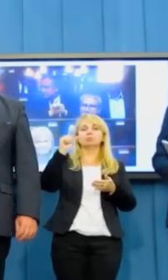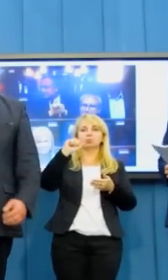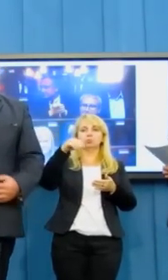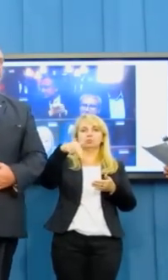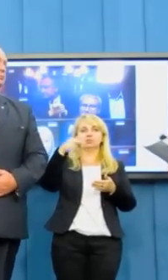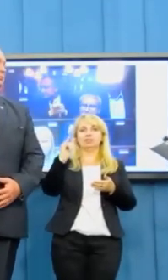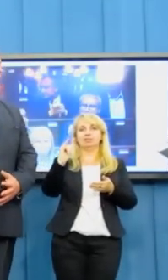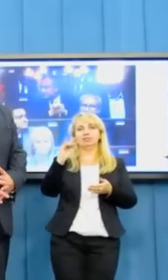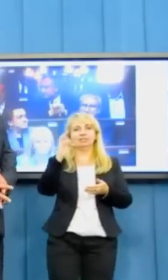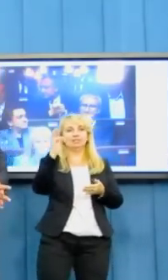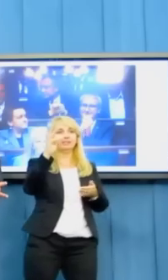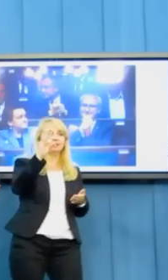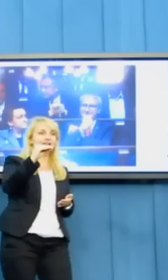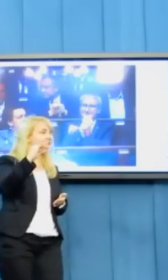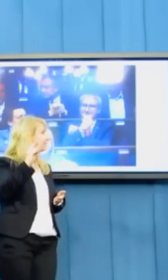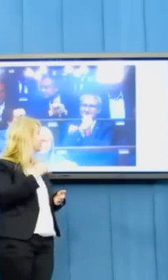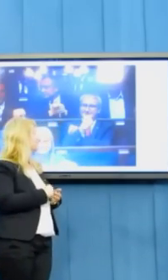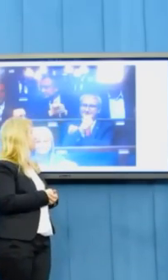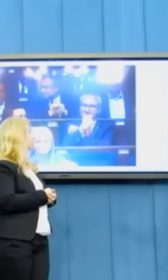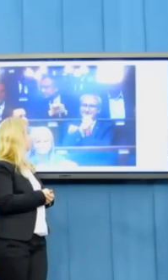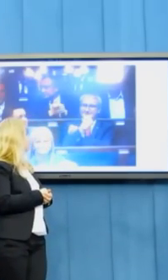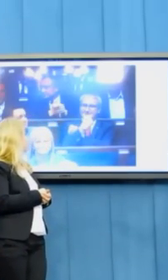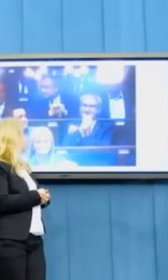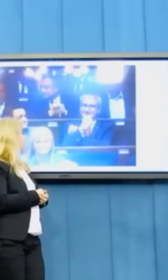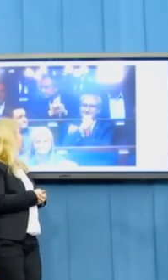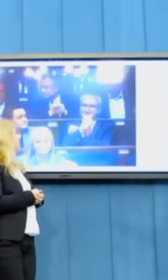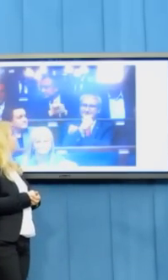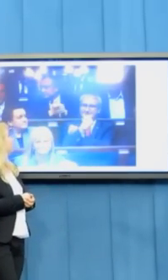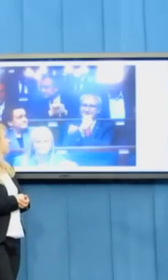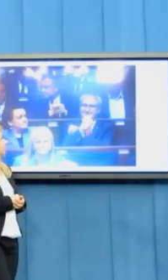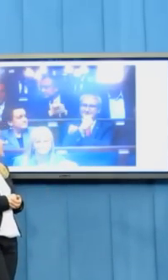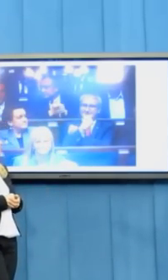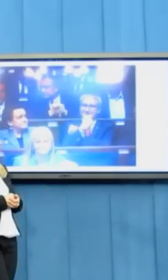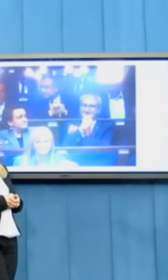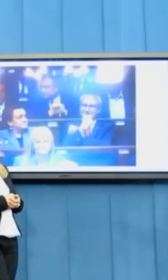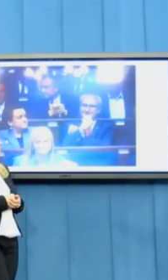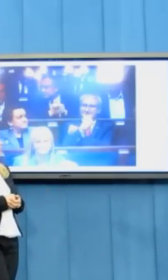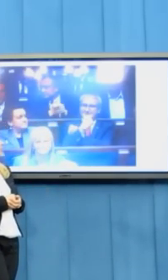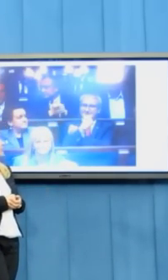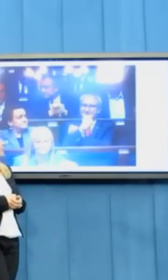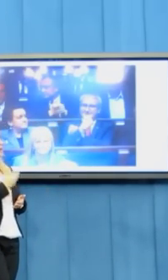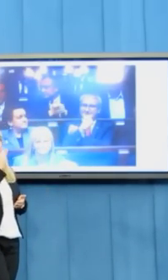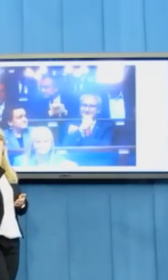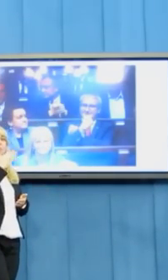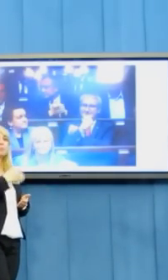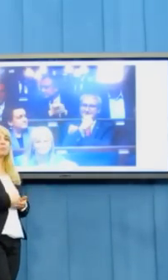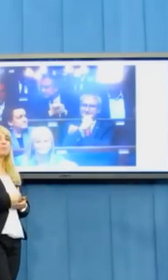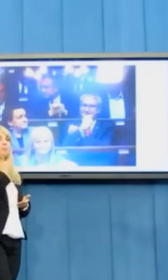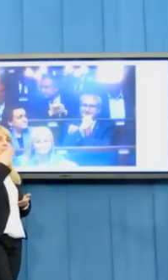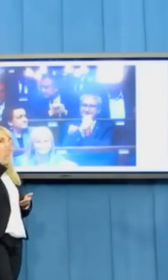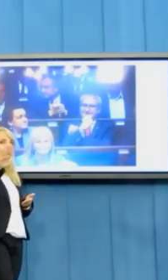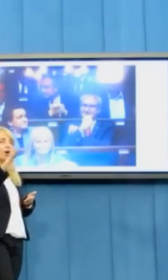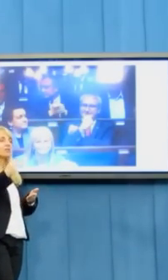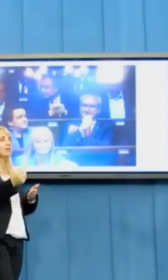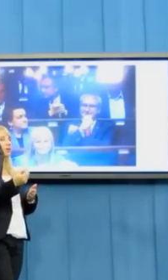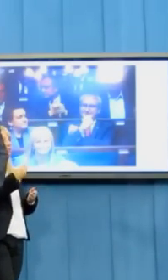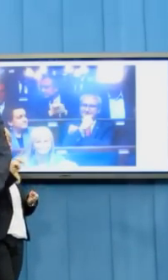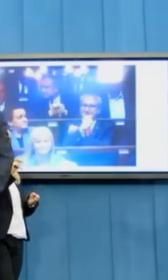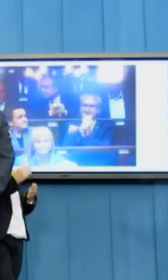pokazał gest Kozakiewicza, proszę. Oto pan poseł Pięta, to jest godne